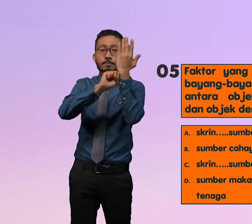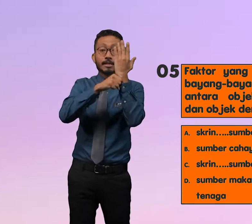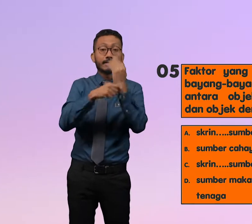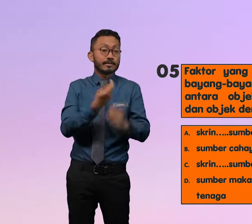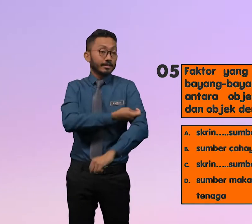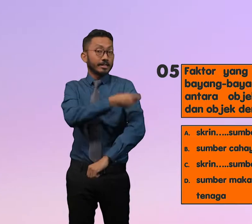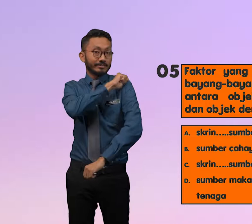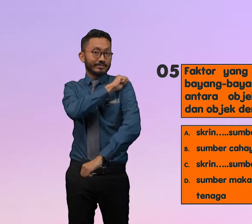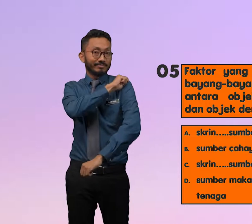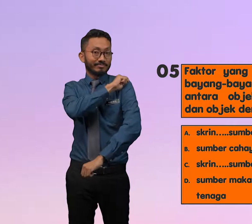sumber tenaga.